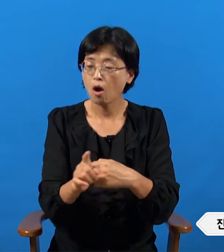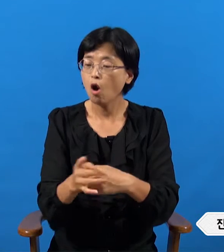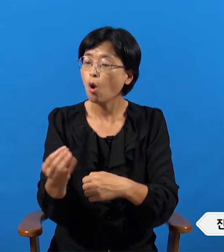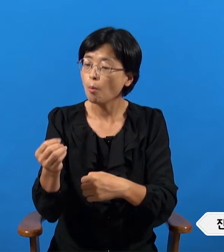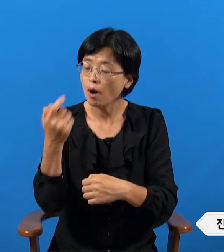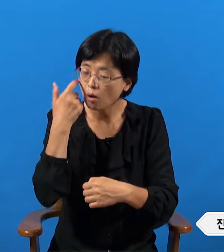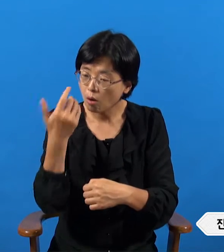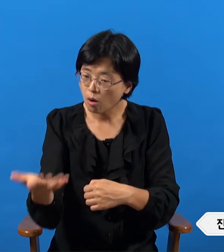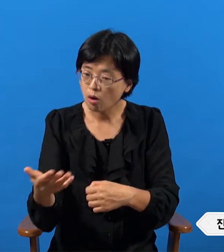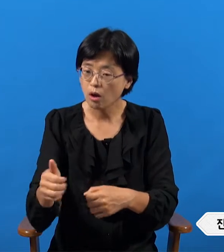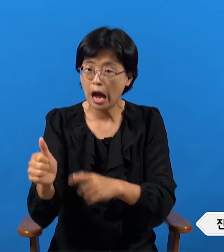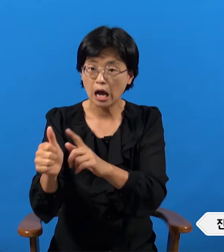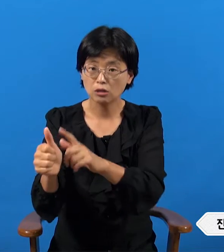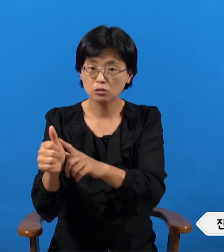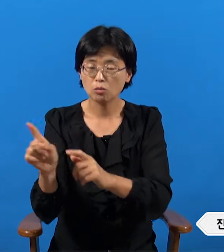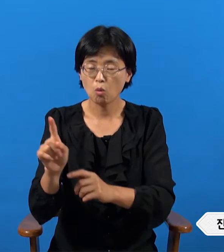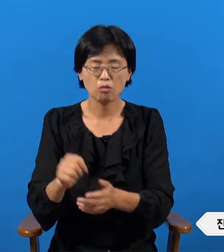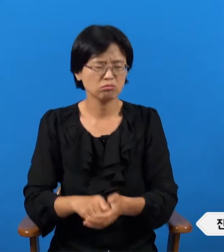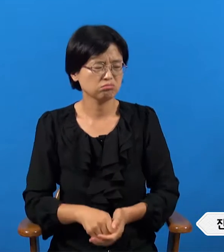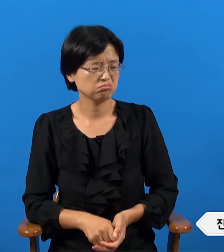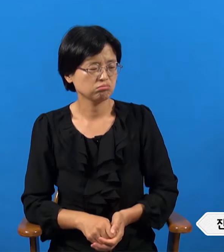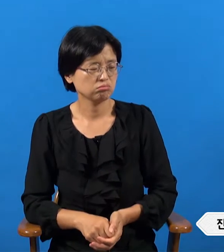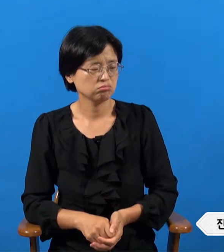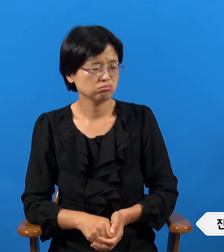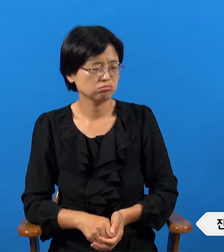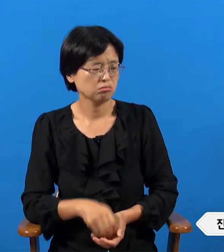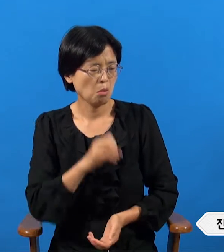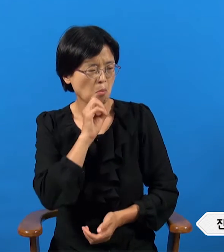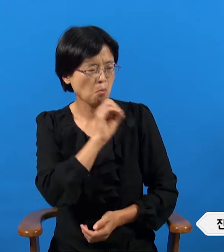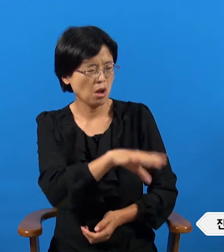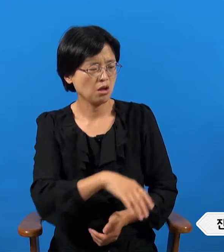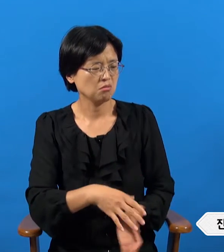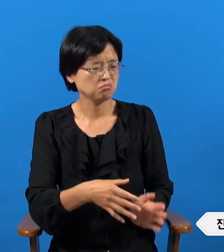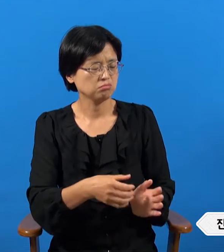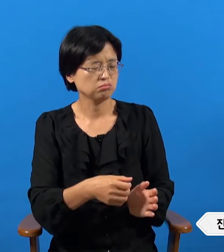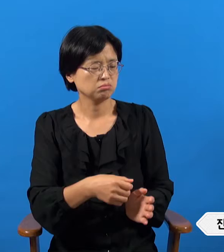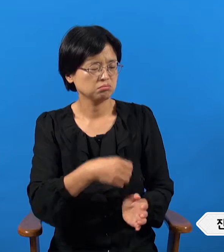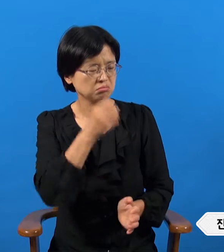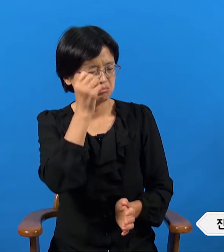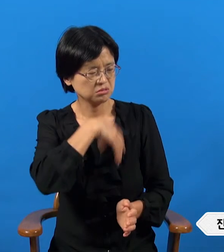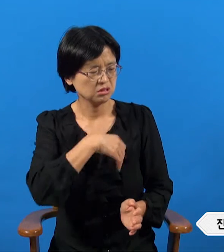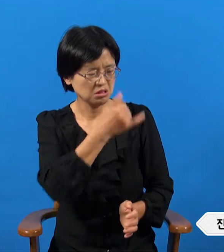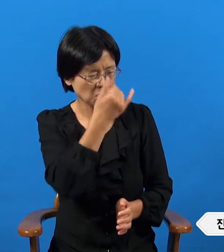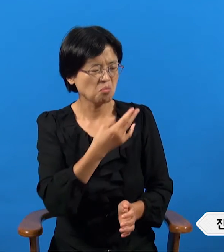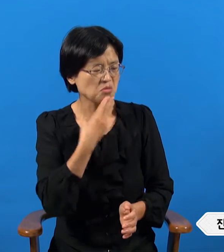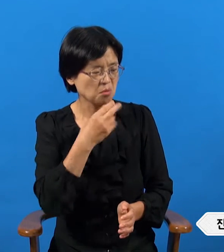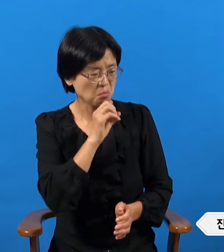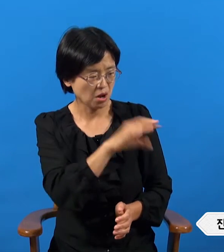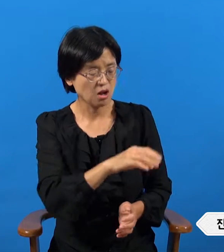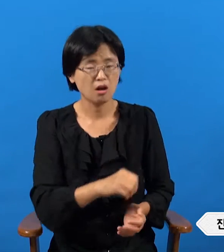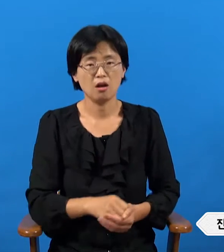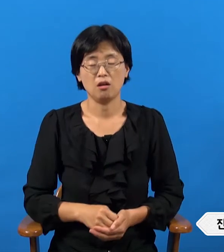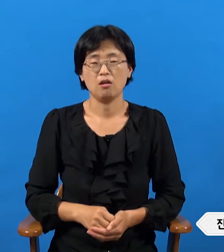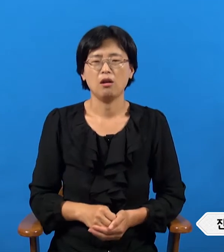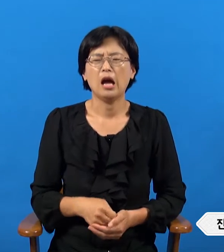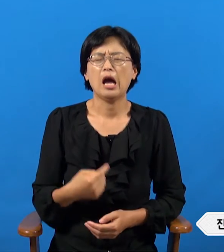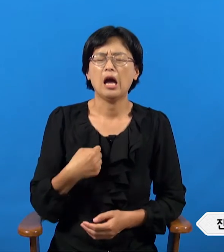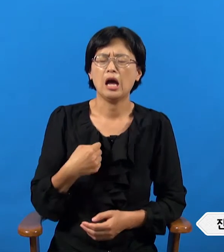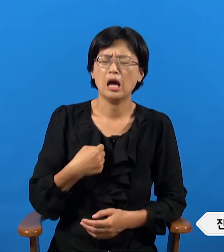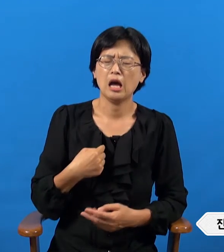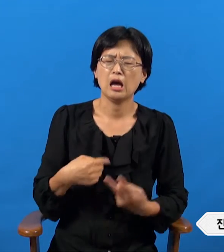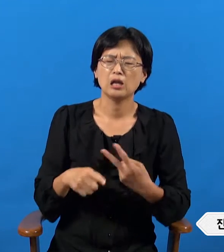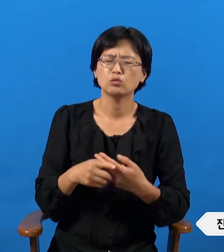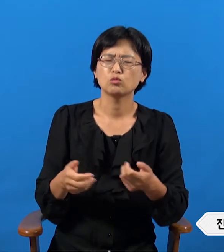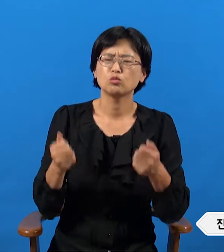아저씨한테 이게 얼마냐고 물었더니 아니 아저씨가 퉁명스럽게 대답을 해주는데 딱 느낌이 내가 중졸이라서